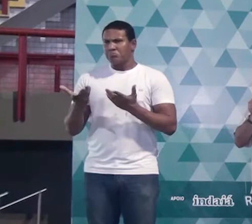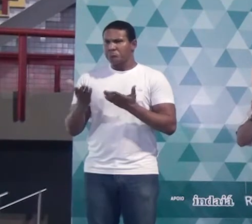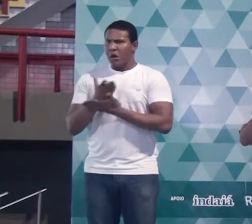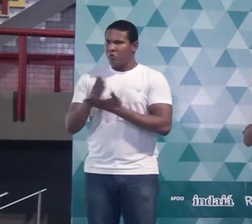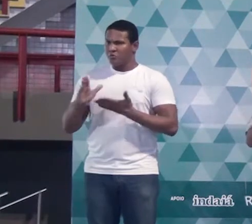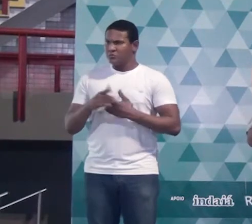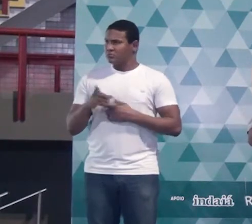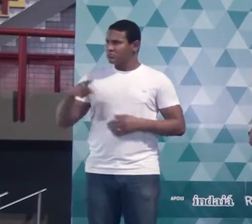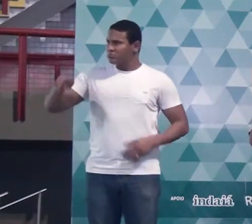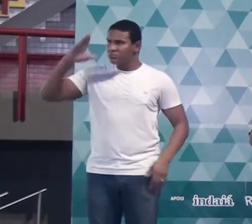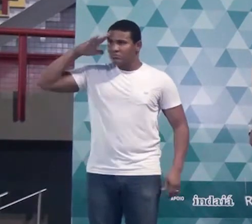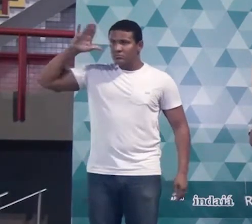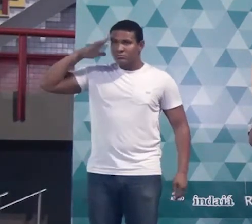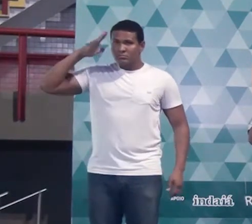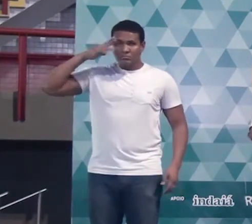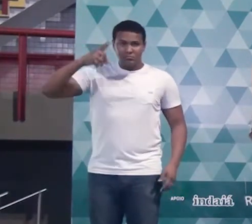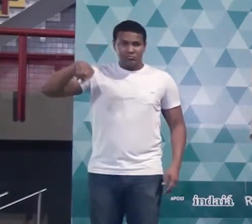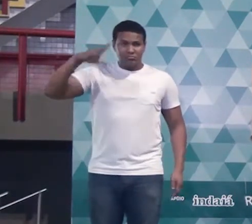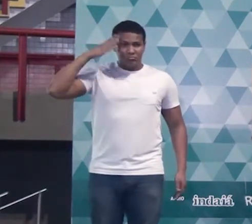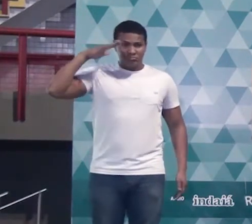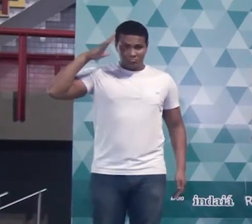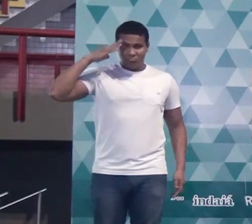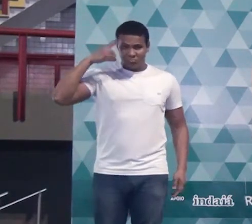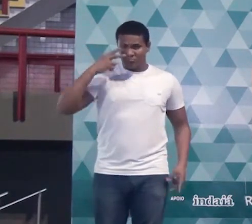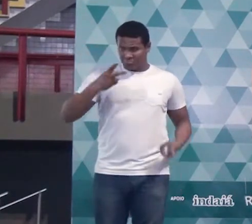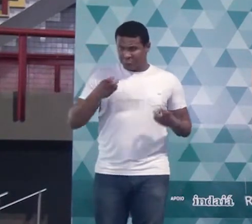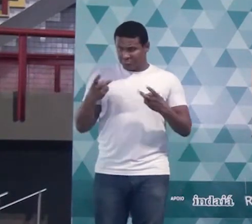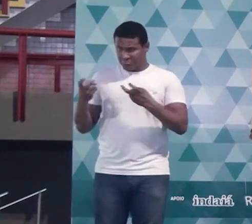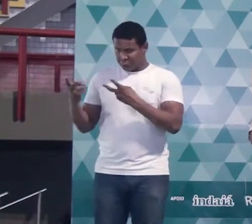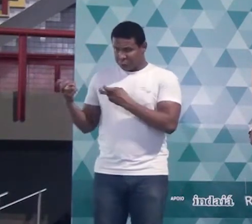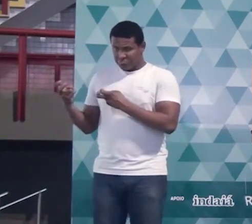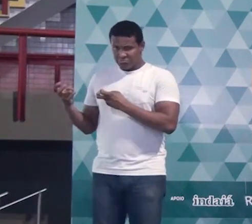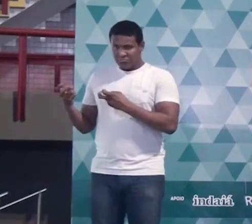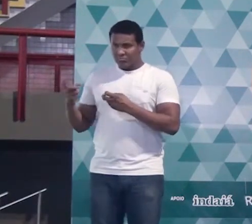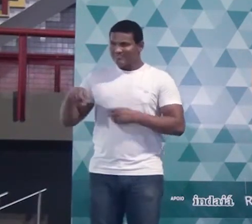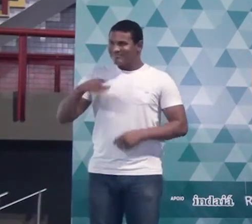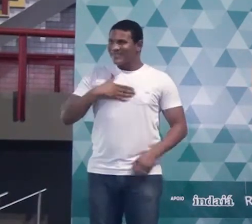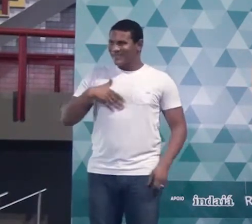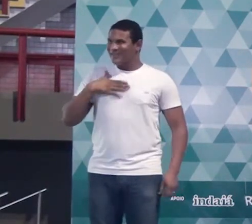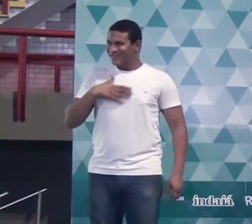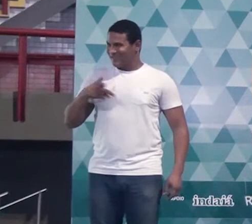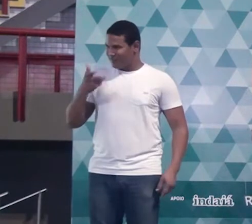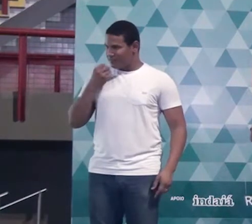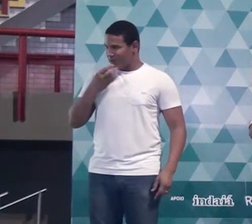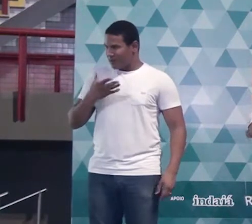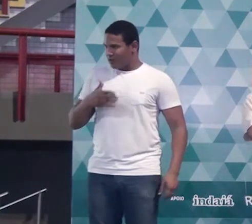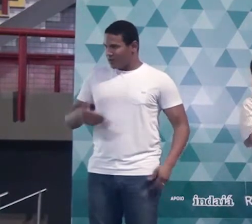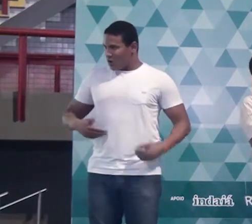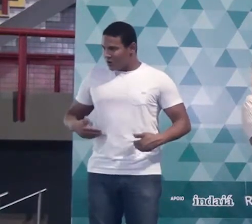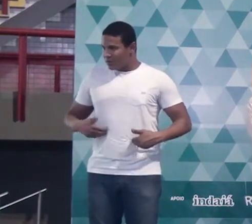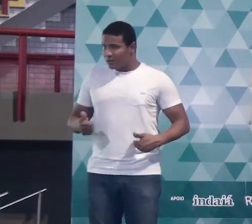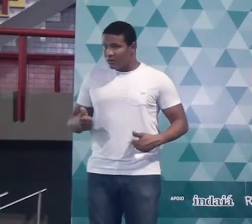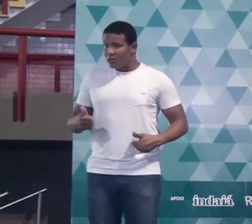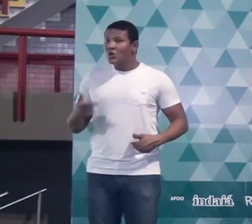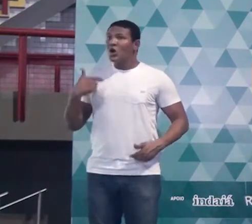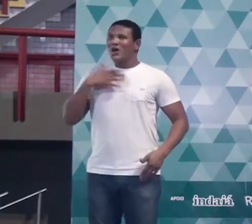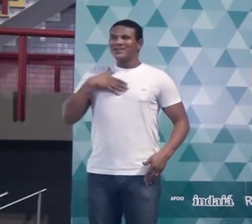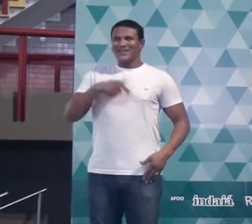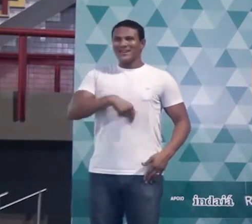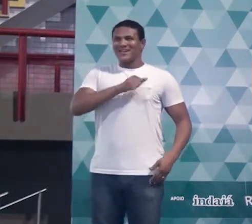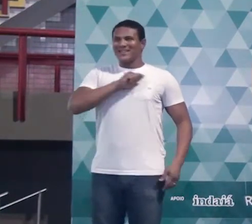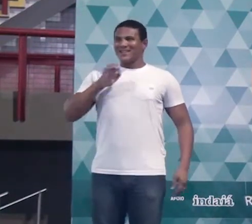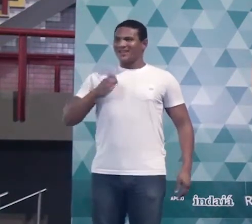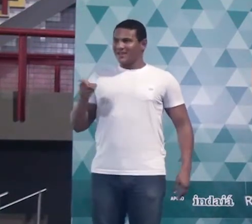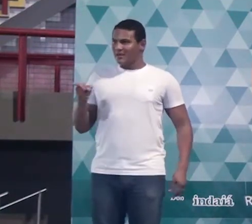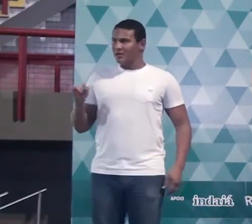Vocês estão entendendo o que eu estou falando? Não? Estão percebendo o que eu estou dizendo? Estão felizes, bem alimentados? Estão gostando das aulas aqui da Academia